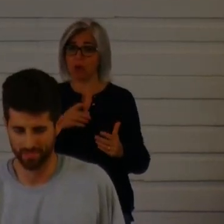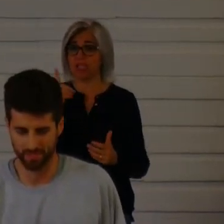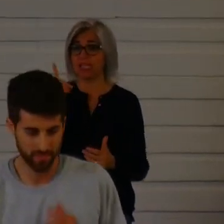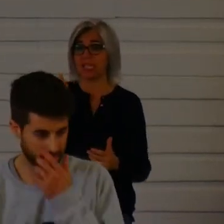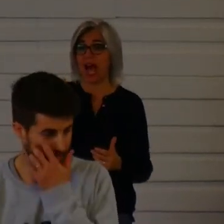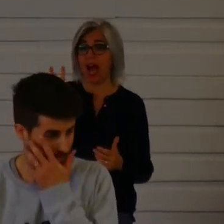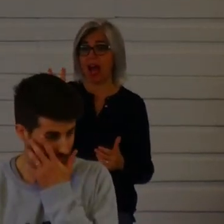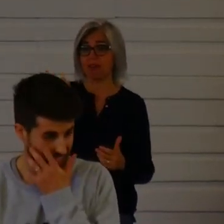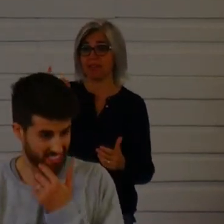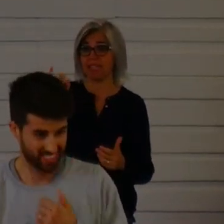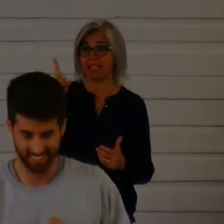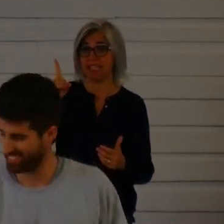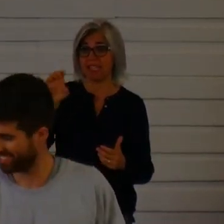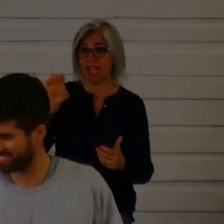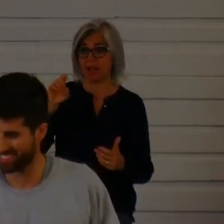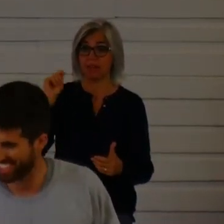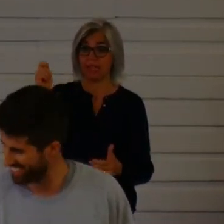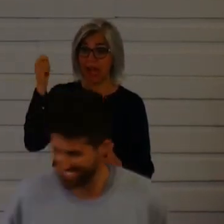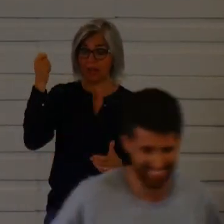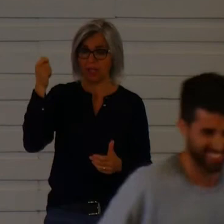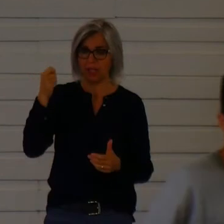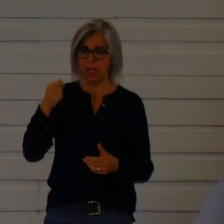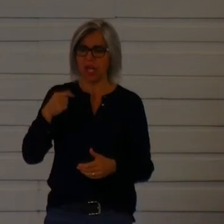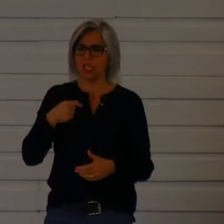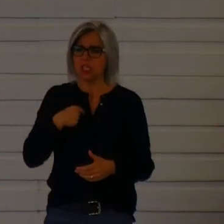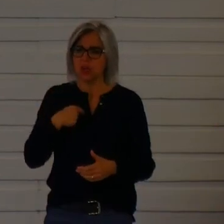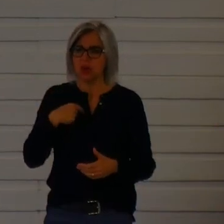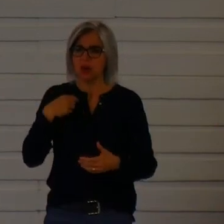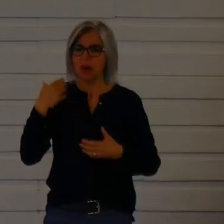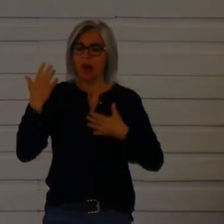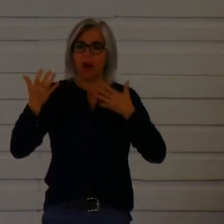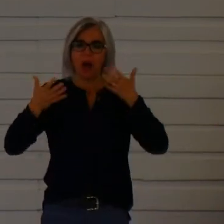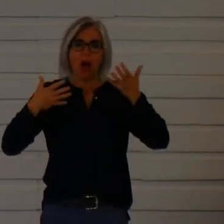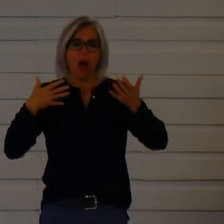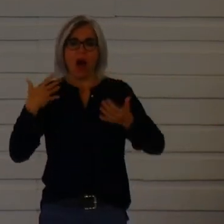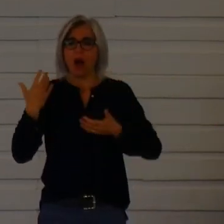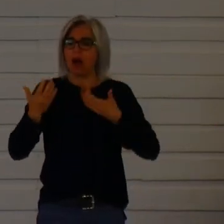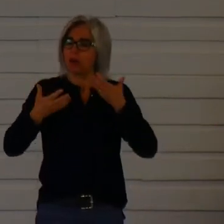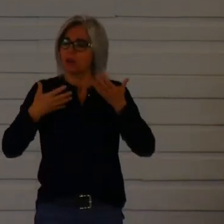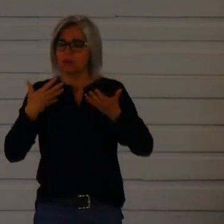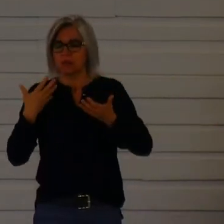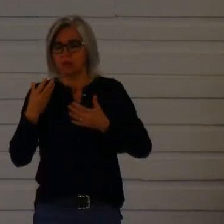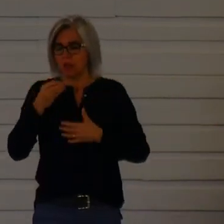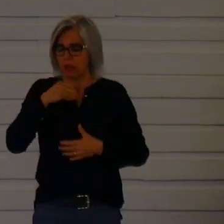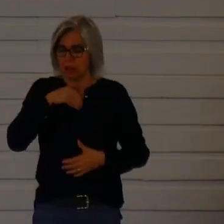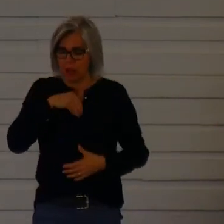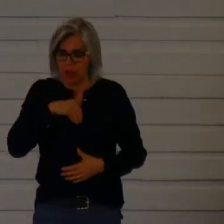Fino a quando avrò l'ansia nell'anima e l'affanno nel cuore tutto il giorno?